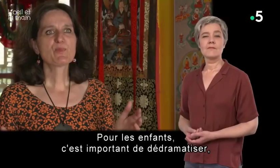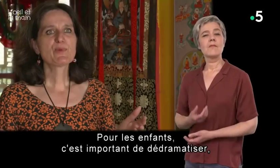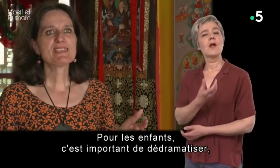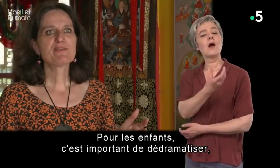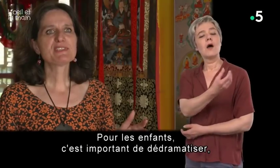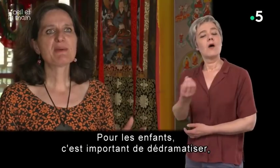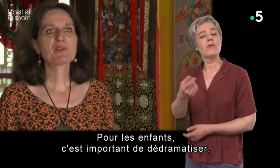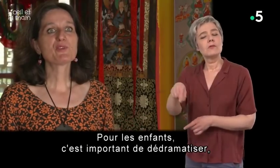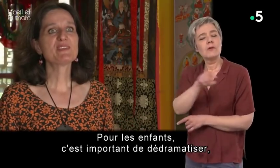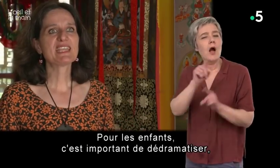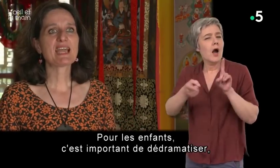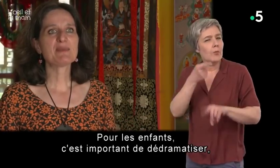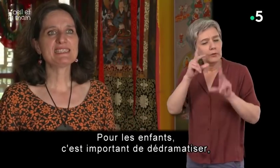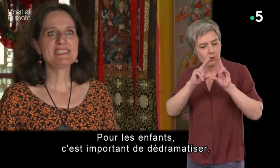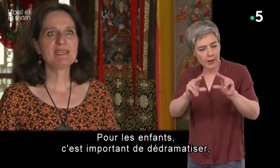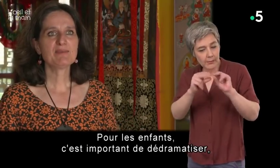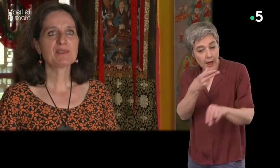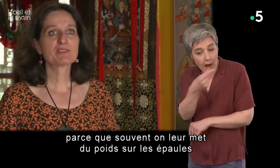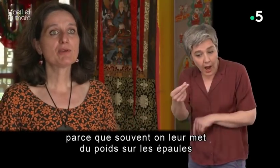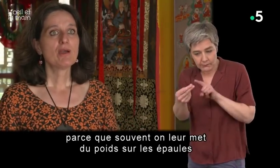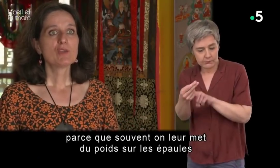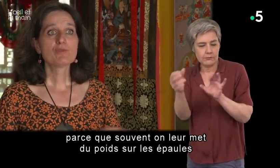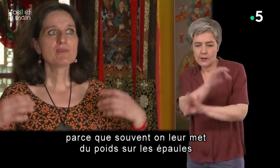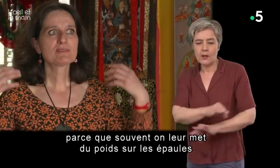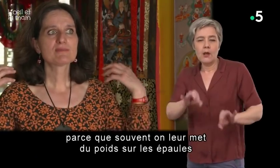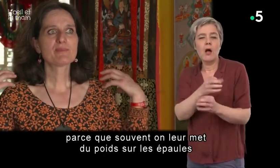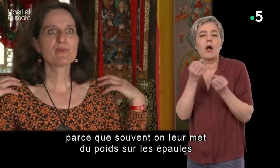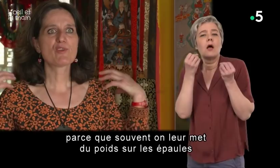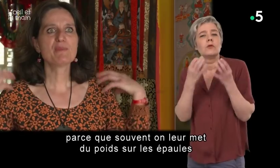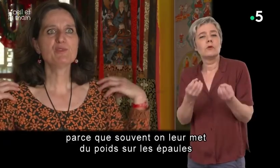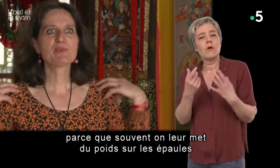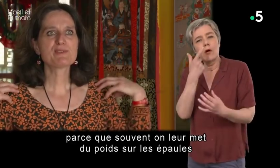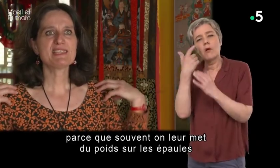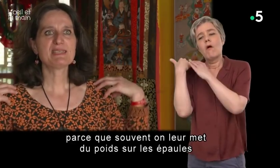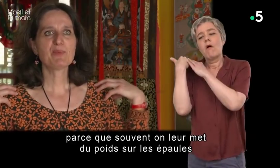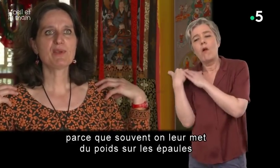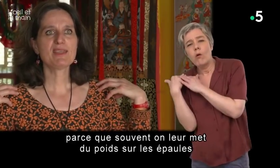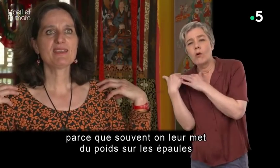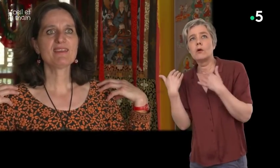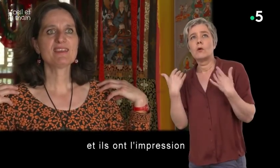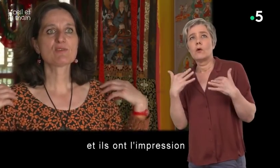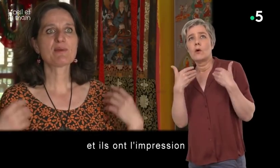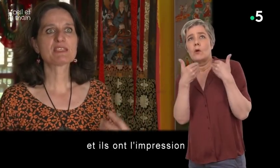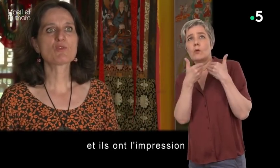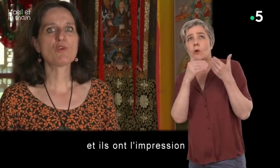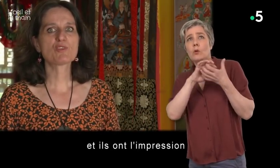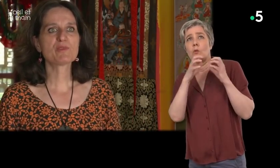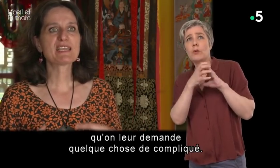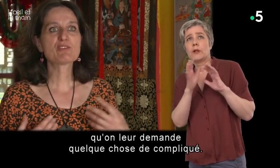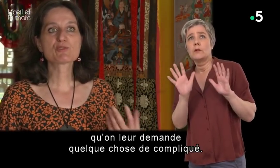Pour les enfants, c'est important de dédramatiser. Parce que souvent, ils ont un peu, on leur met du poids sur les épaules et ils ont l'impression qu'on leur demande quelque chose